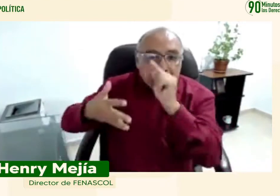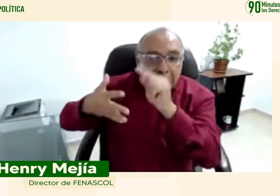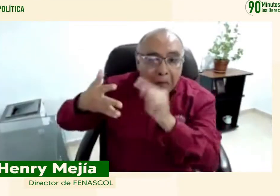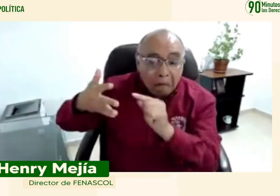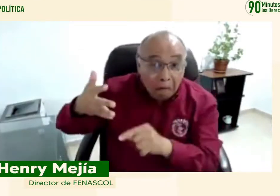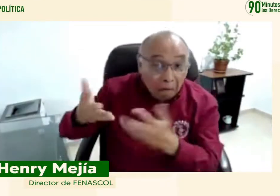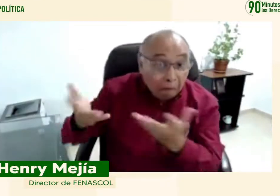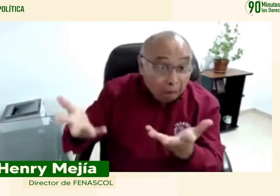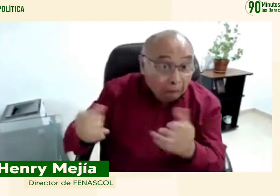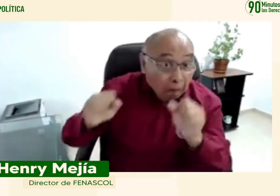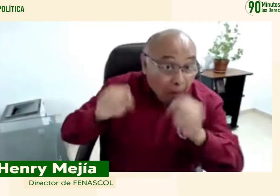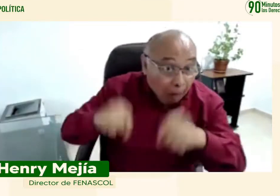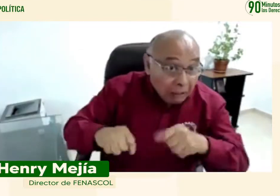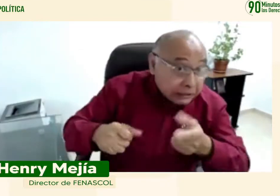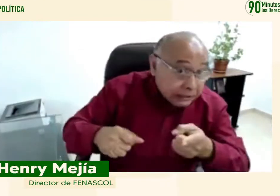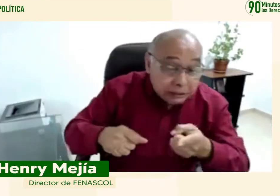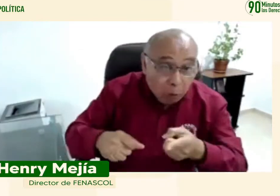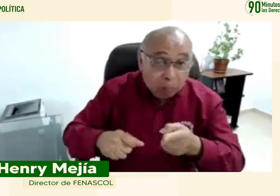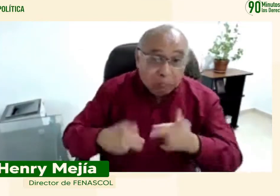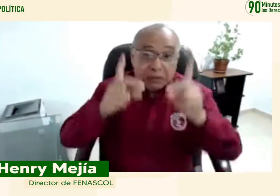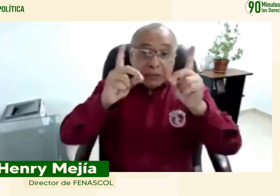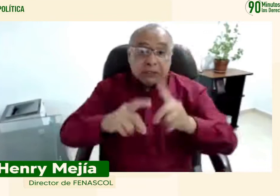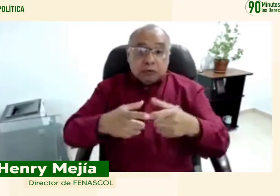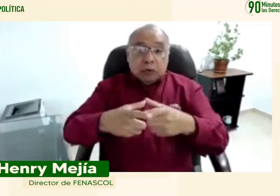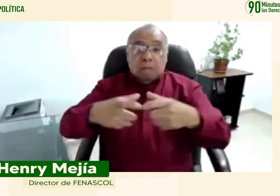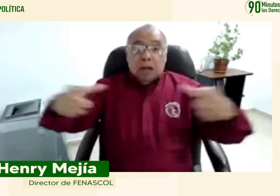pronto de alguna manera a adherirnos